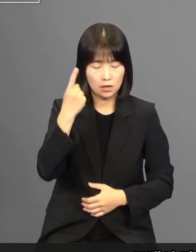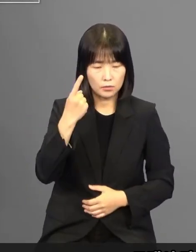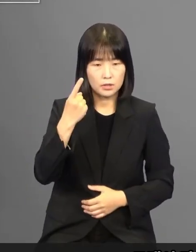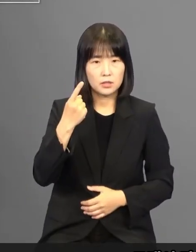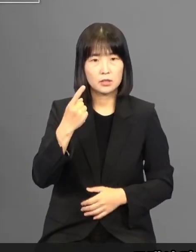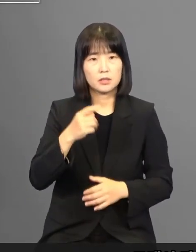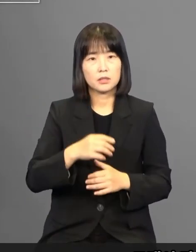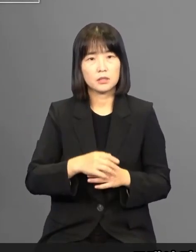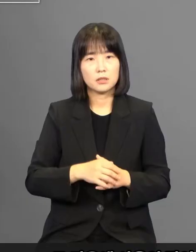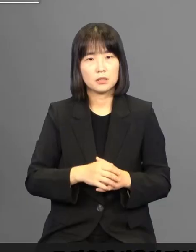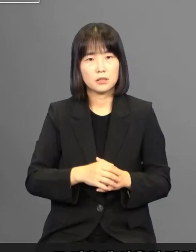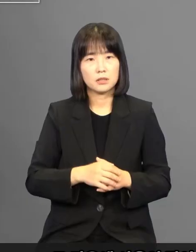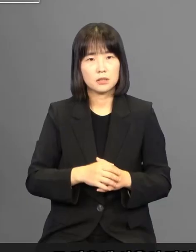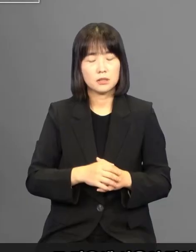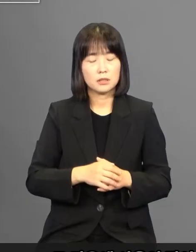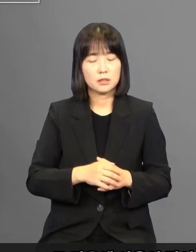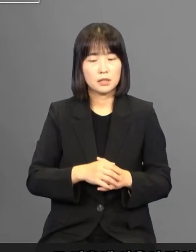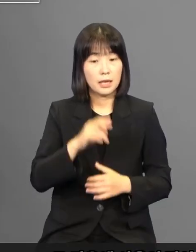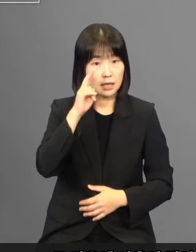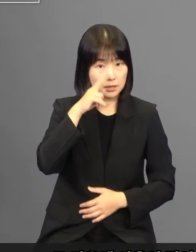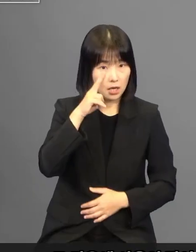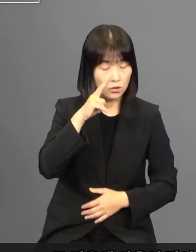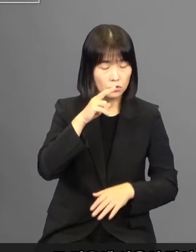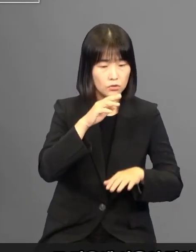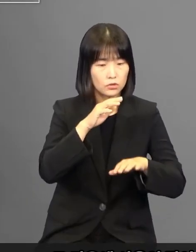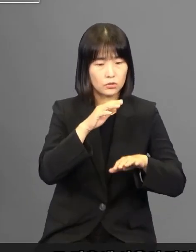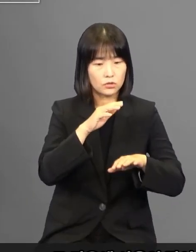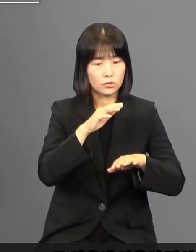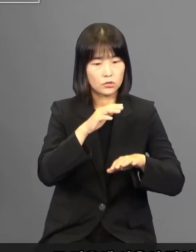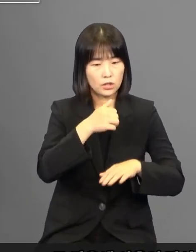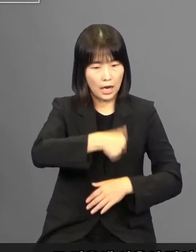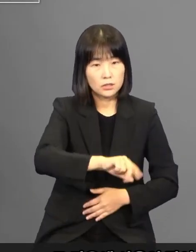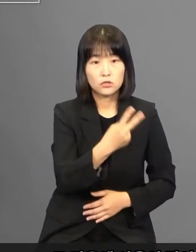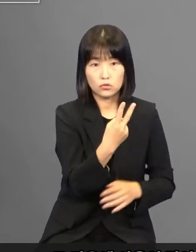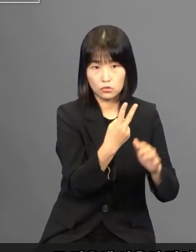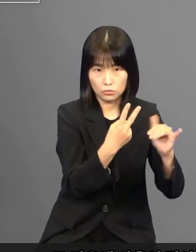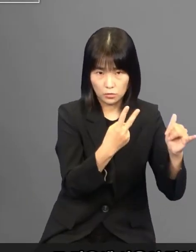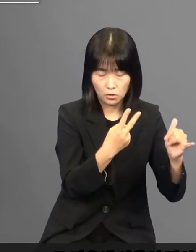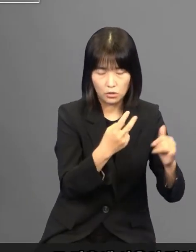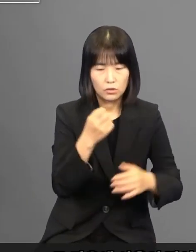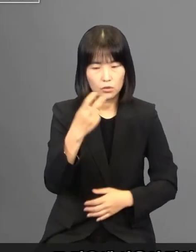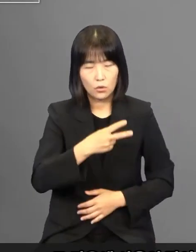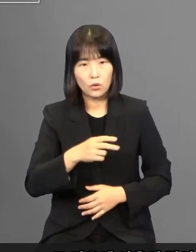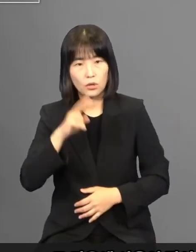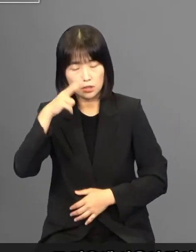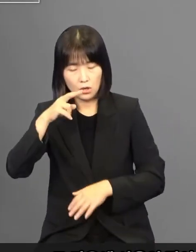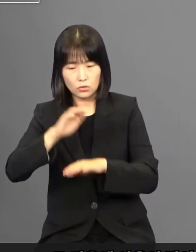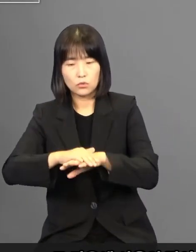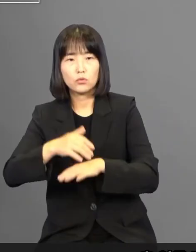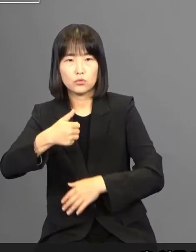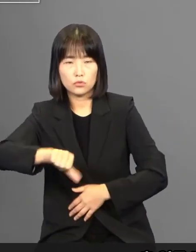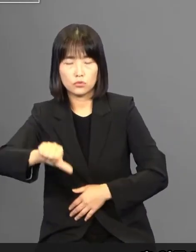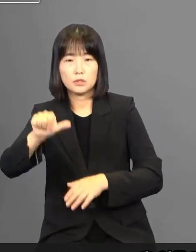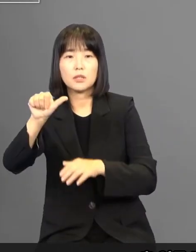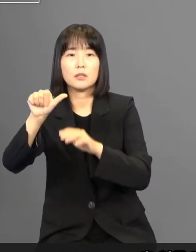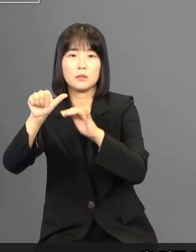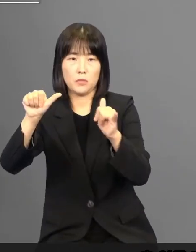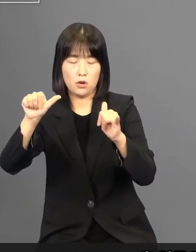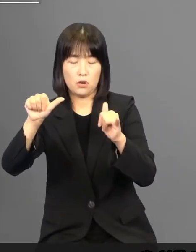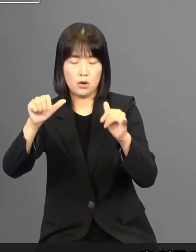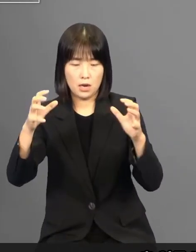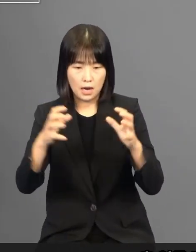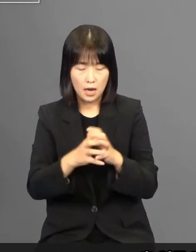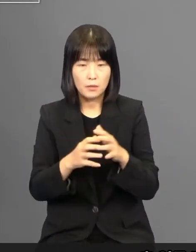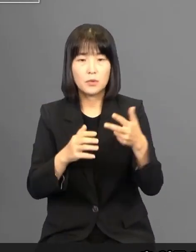아들 함께 그 다음에 사울의 딸 이 낳은 또 손주들이 있습니다. 5명, 총